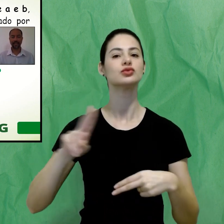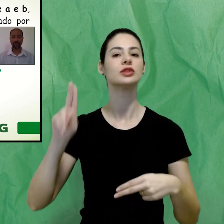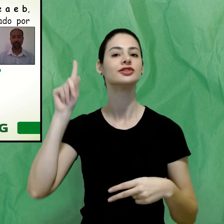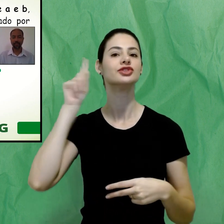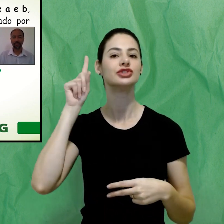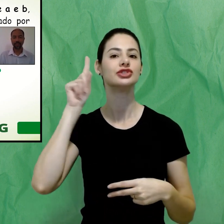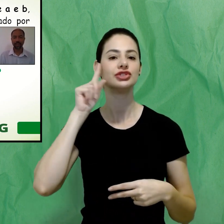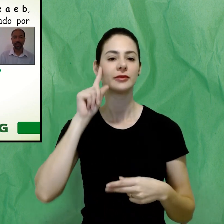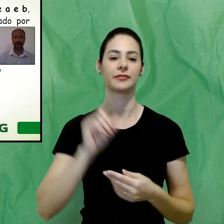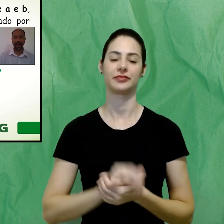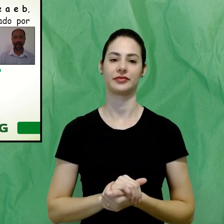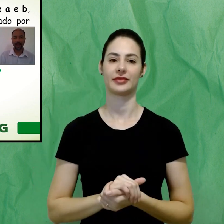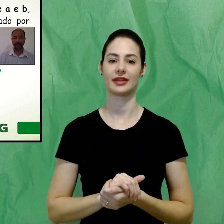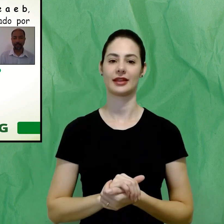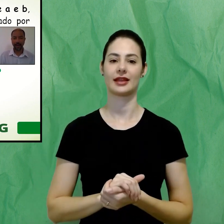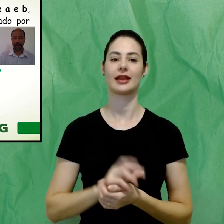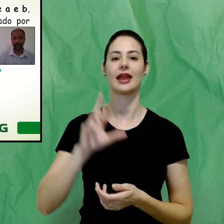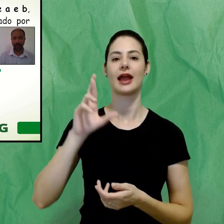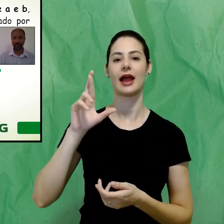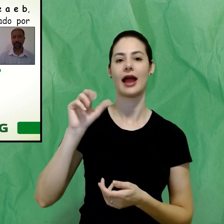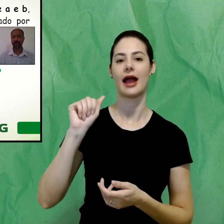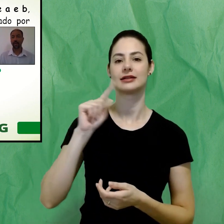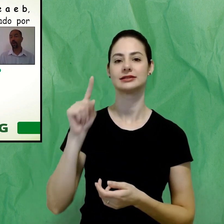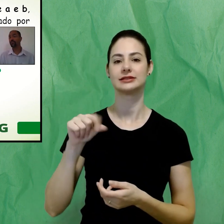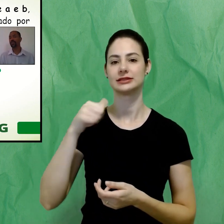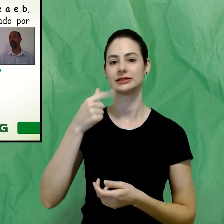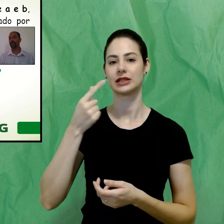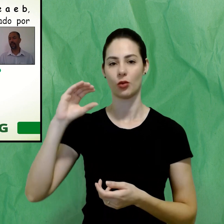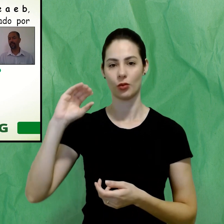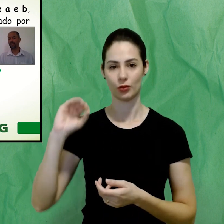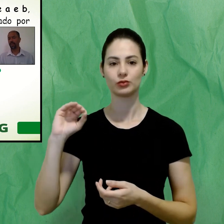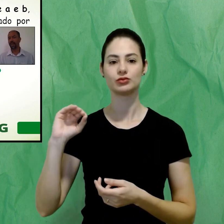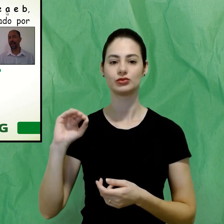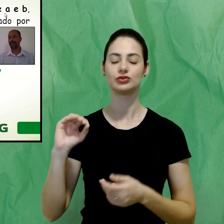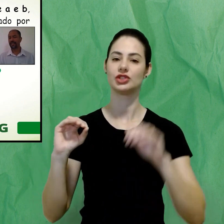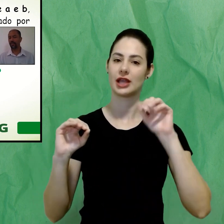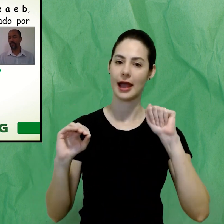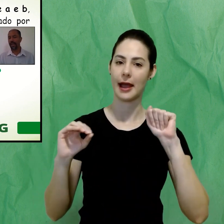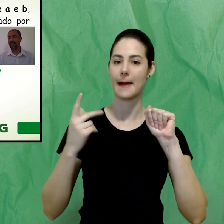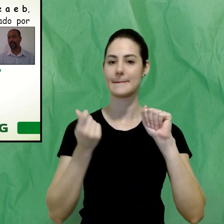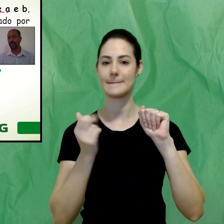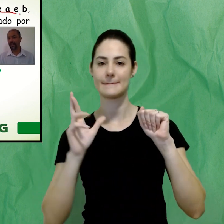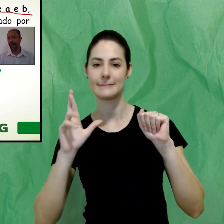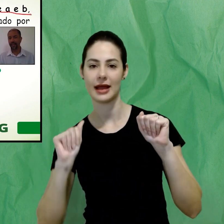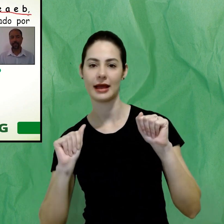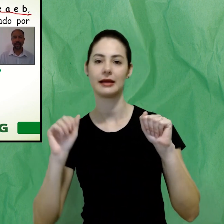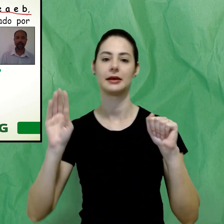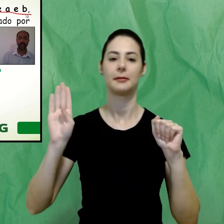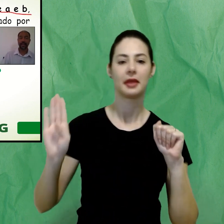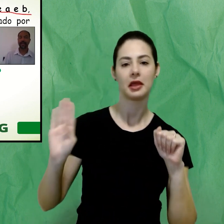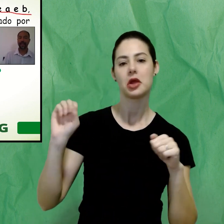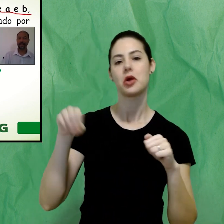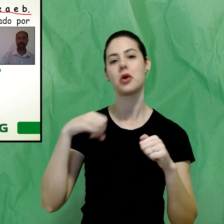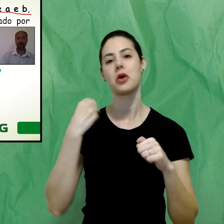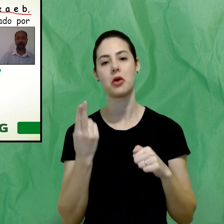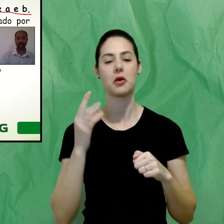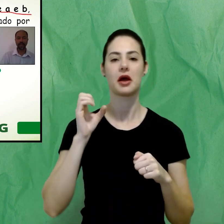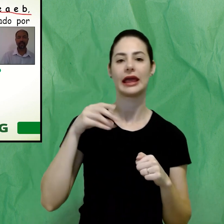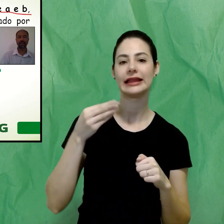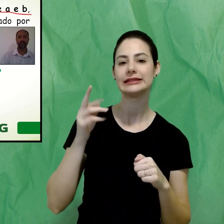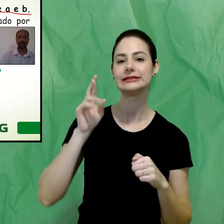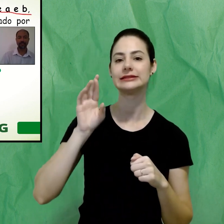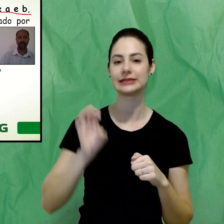de razão de A para B ou simplesmente razão entre A e B